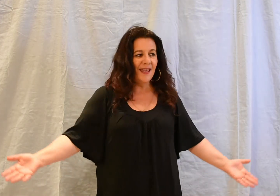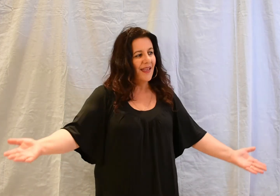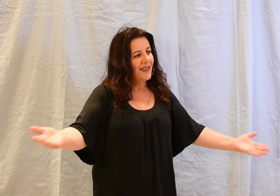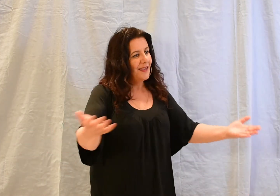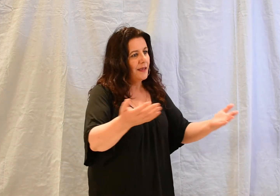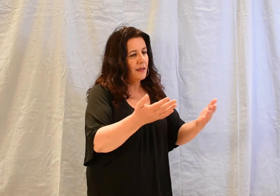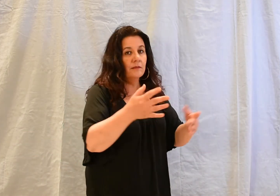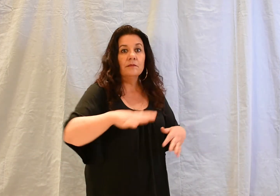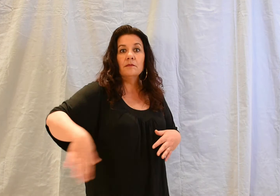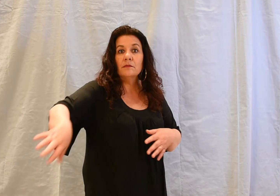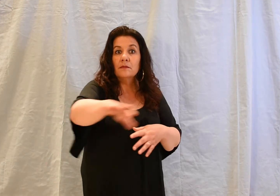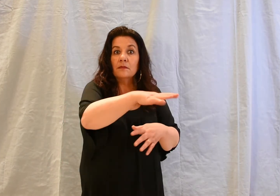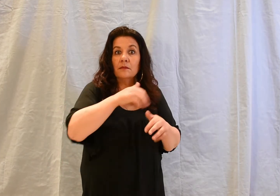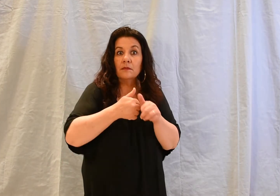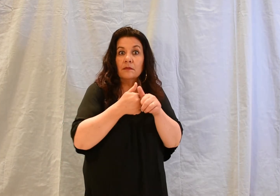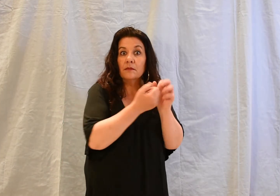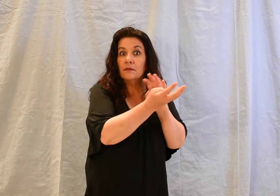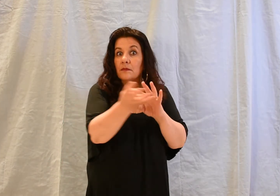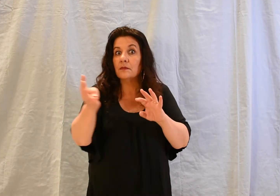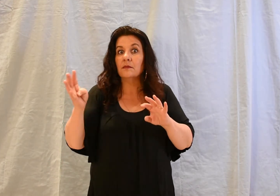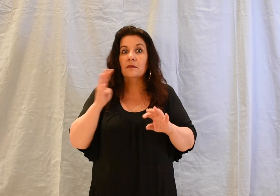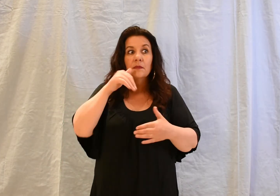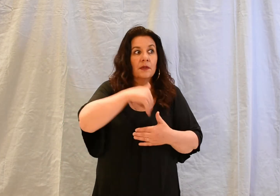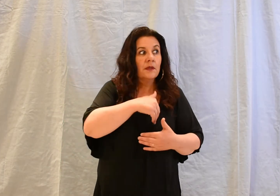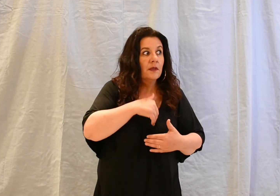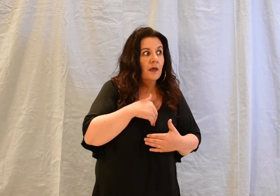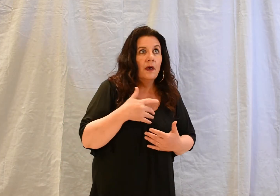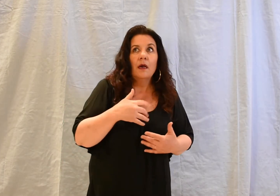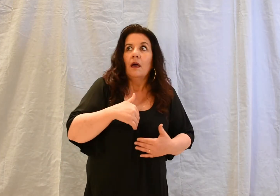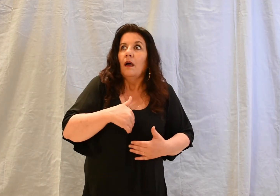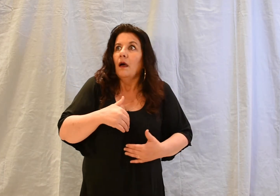Saisis de frayeur et de crainte, ils croyaient voir un esprit.